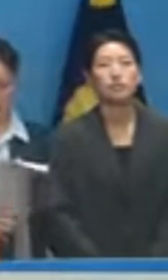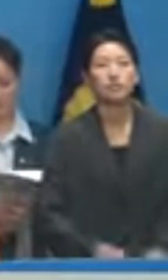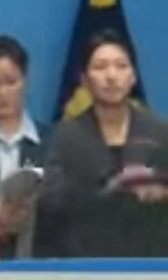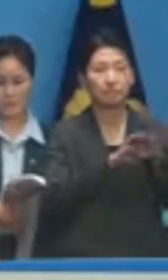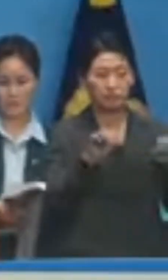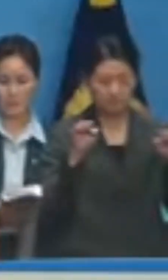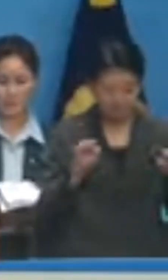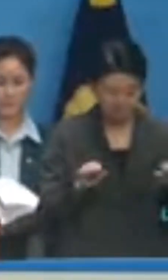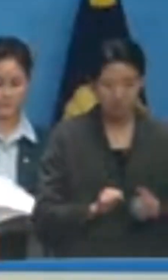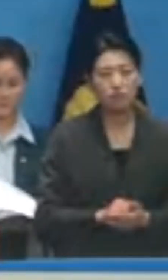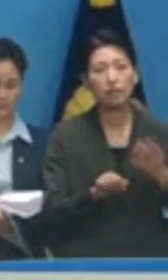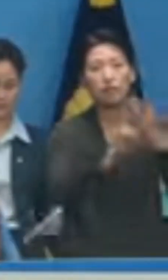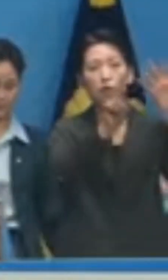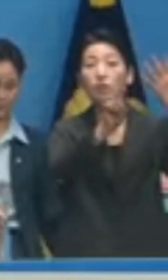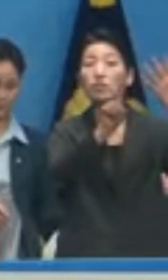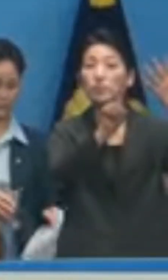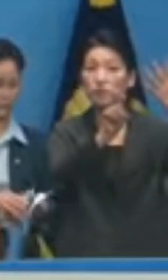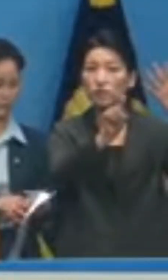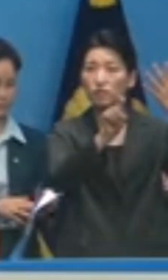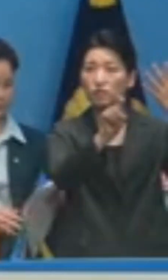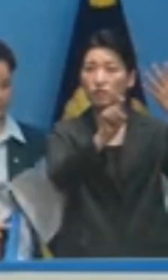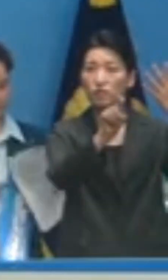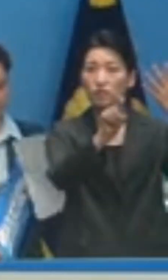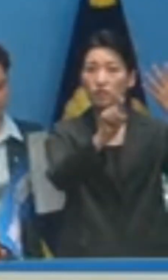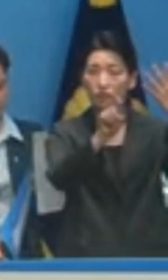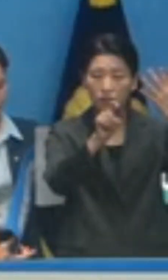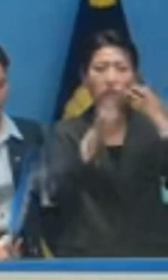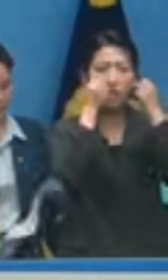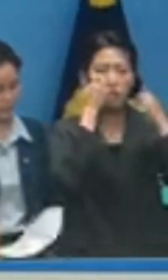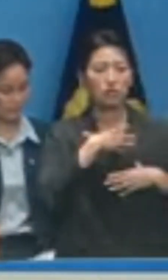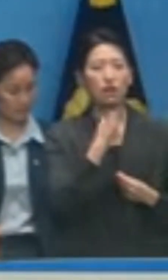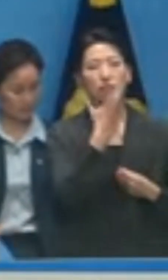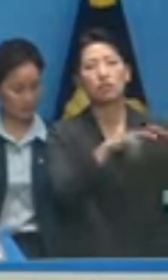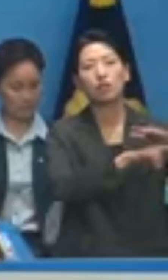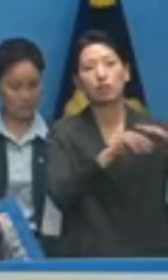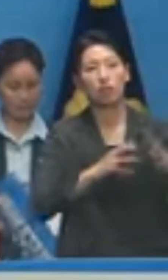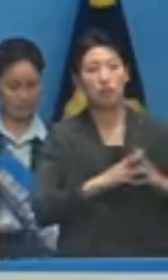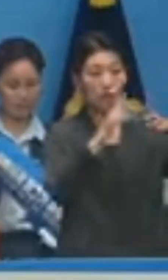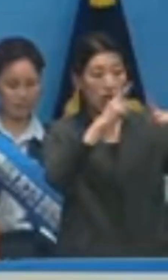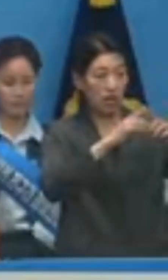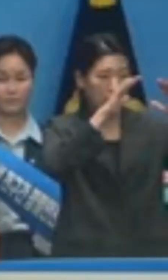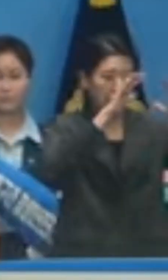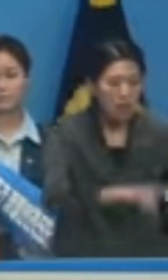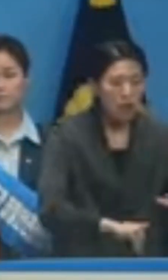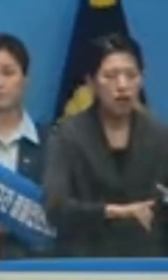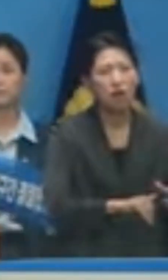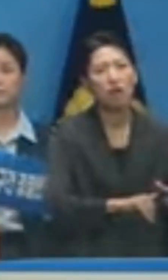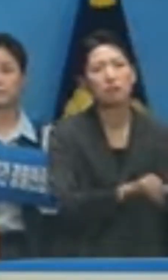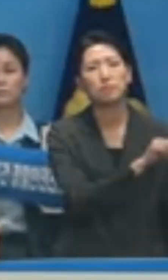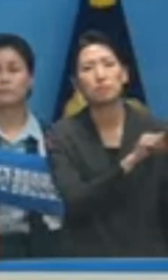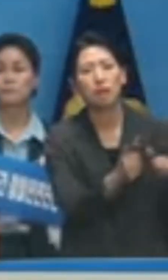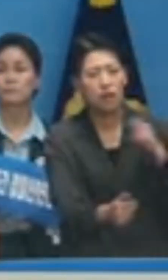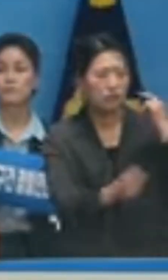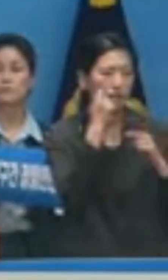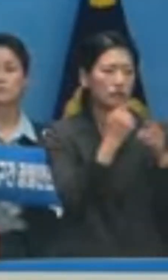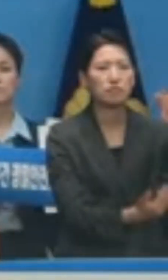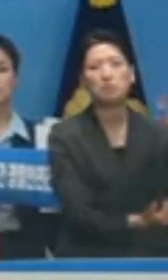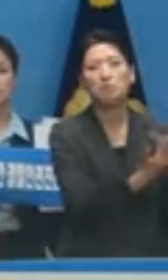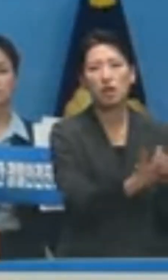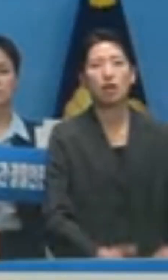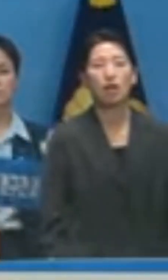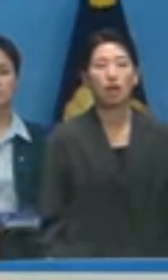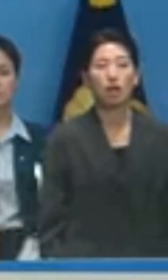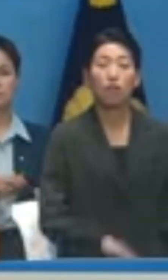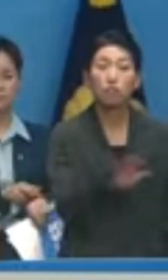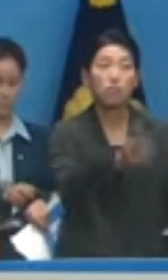예, 안녕하십니까. 4월 11일 날 신안산성 붕괴 사고로 인해서 안타까운 희생자와 피해자들이 생겼습니다. 한